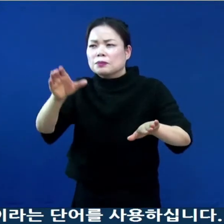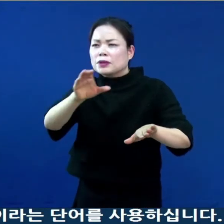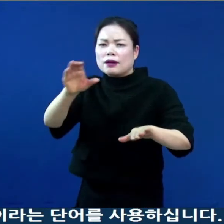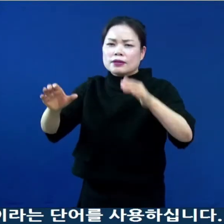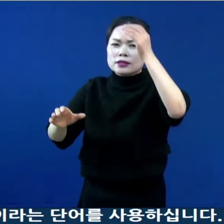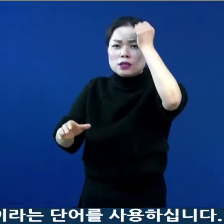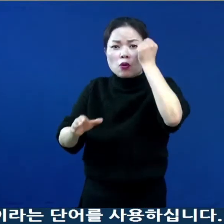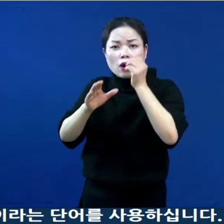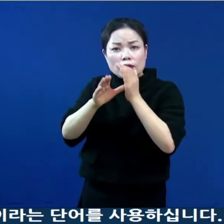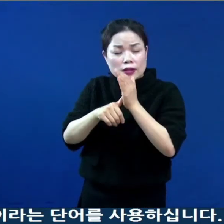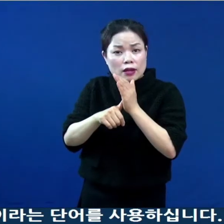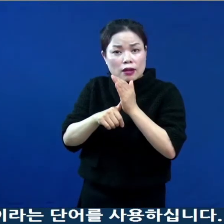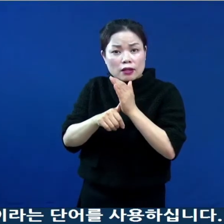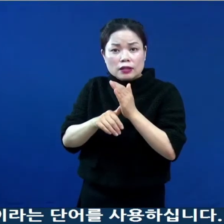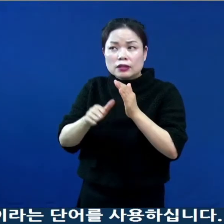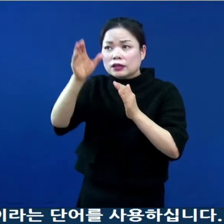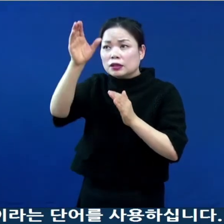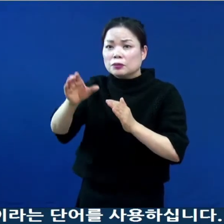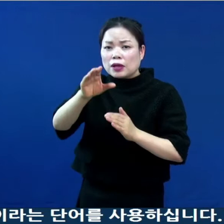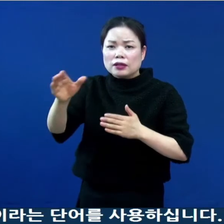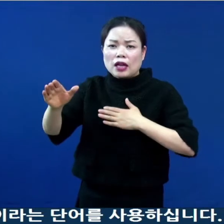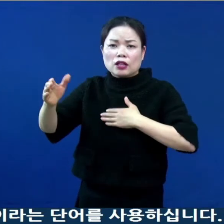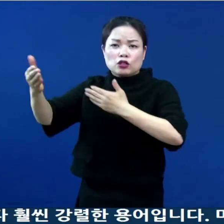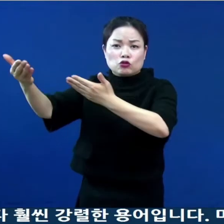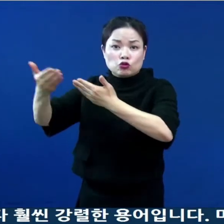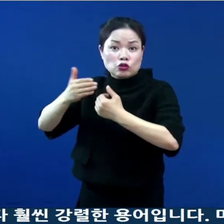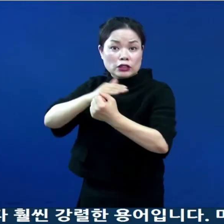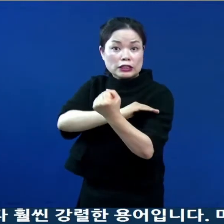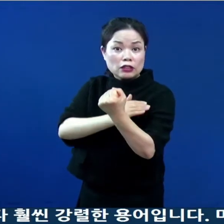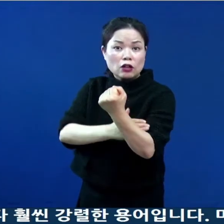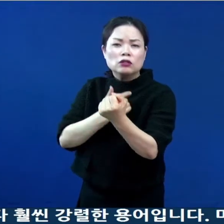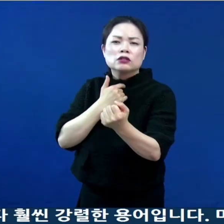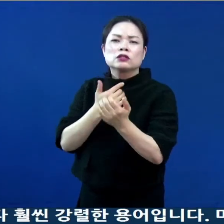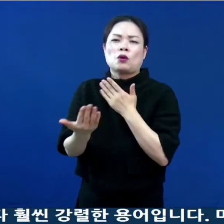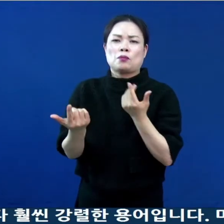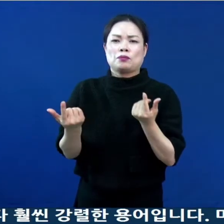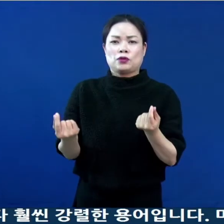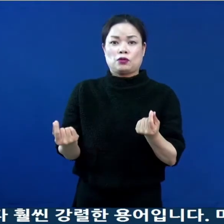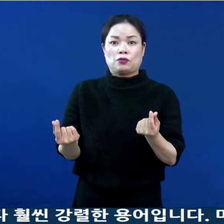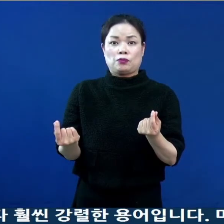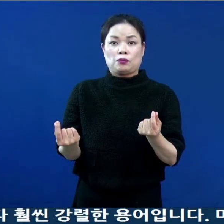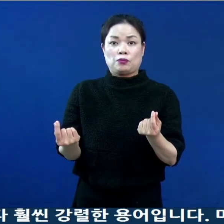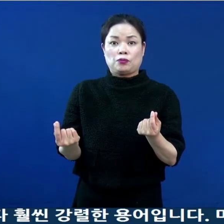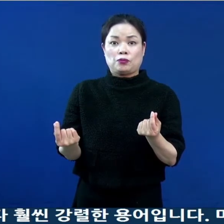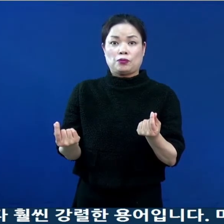기억할 때 마치 십자가가 나에게 준 능력을 경험하는 것과 같이